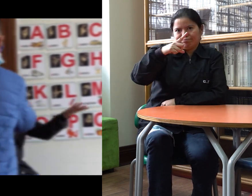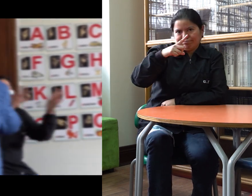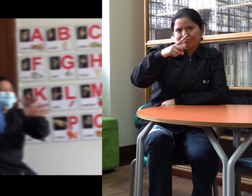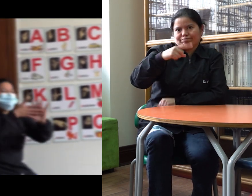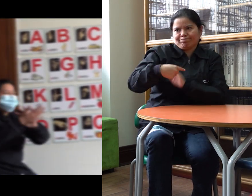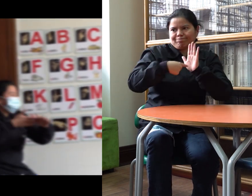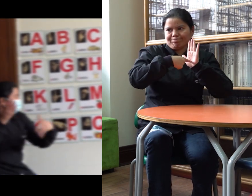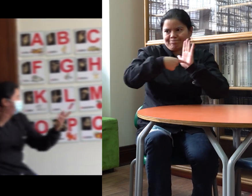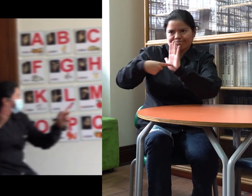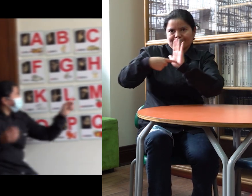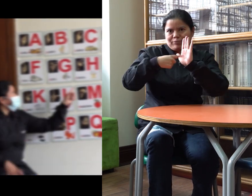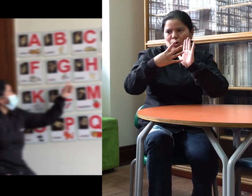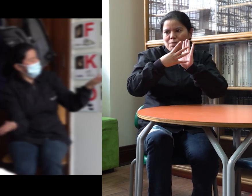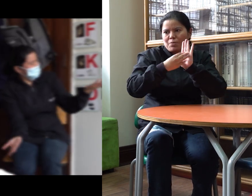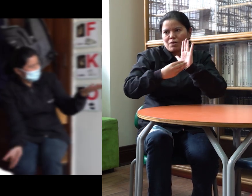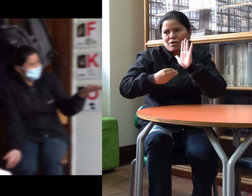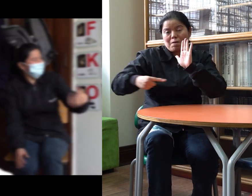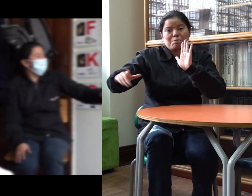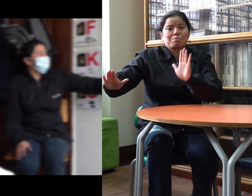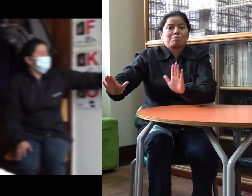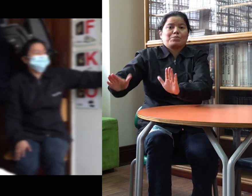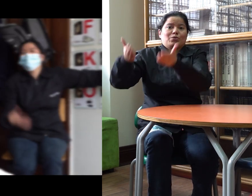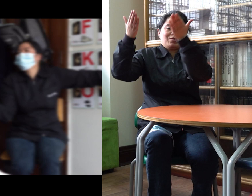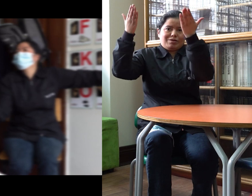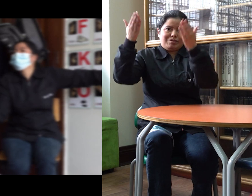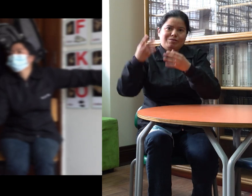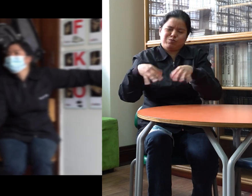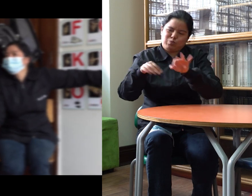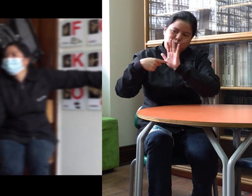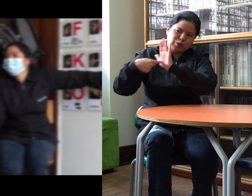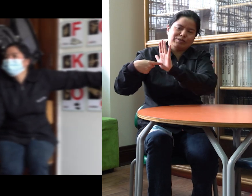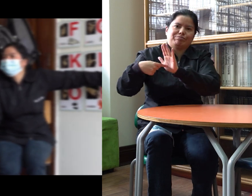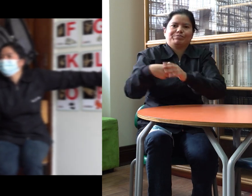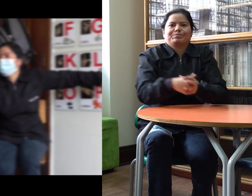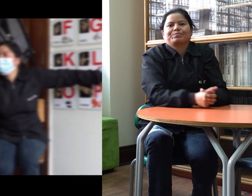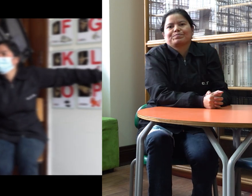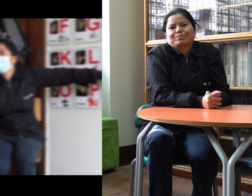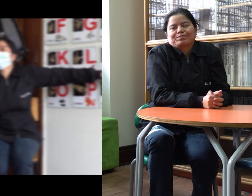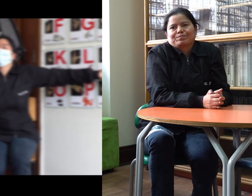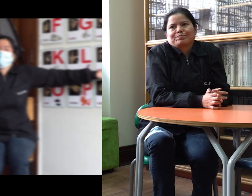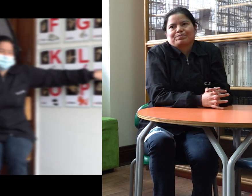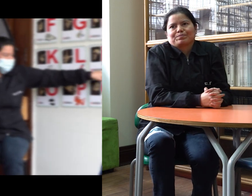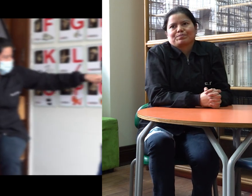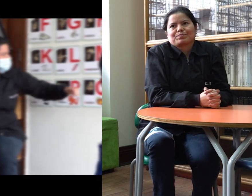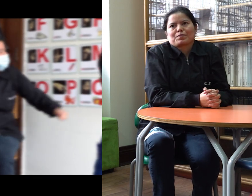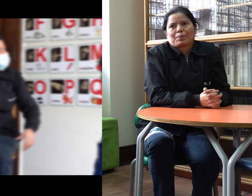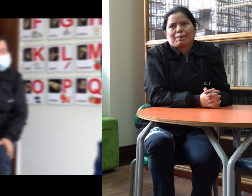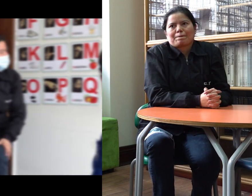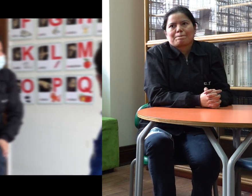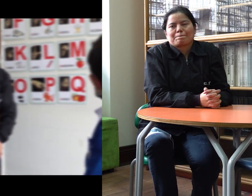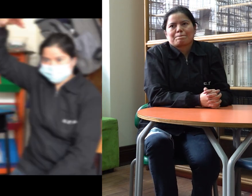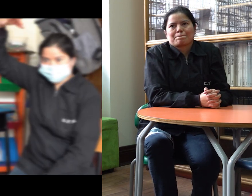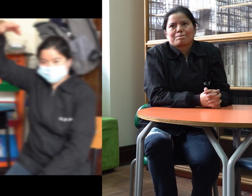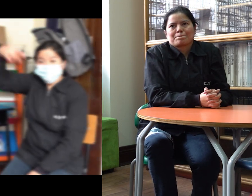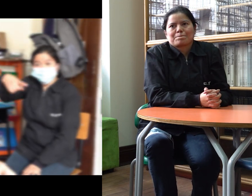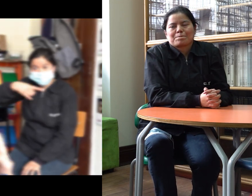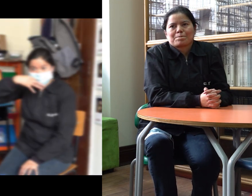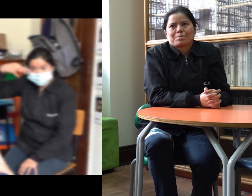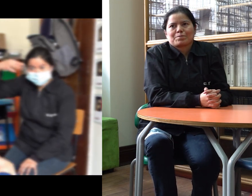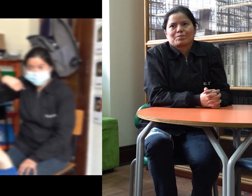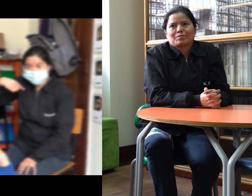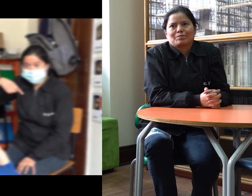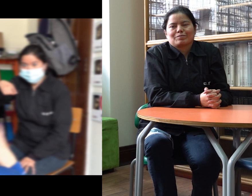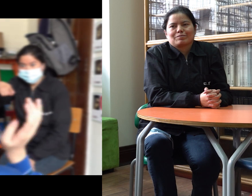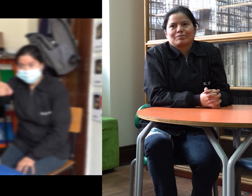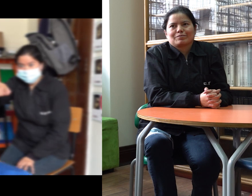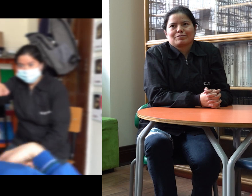familia, explicarles que al igual que yo, sus hijos sordos pueden alcanzar metas, ser líderes y modelos a seguir para el avance